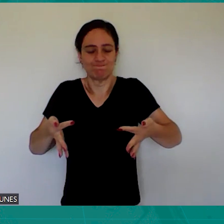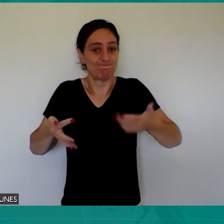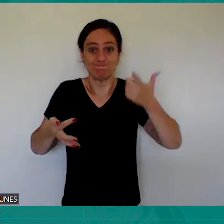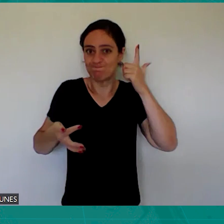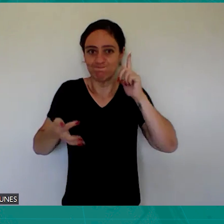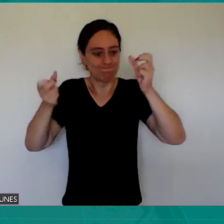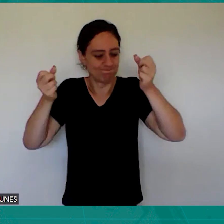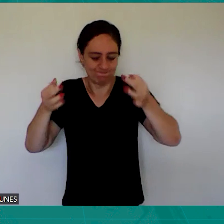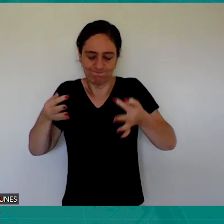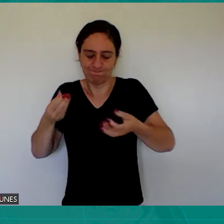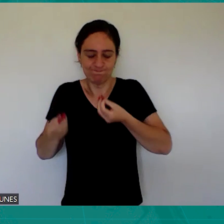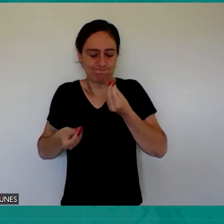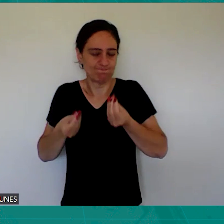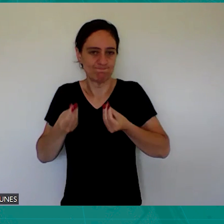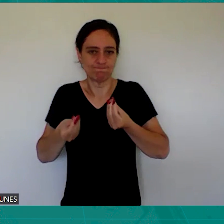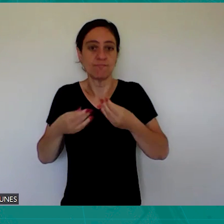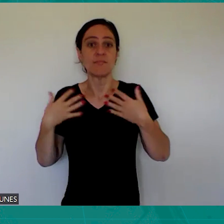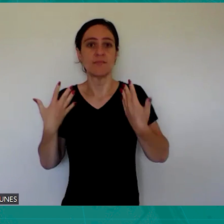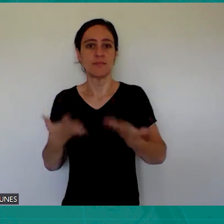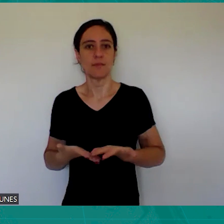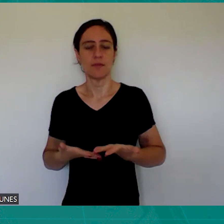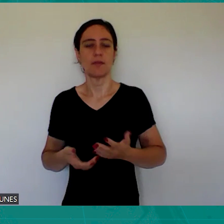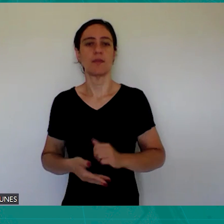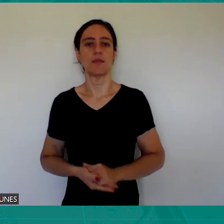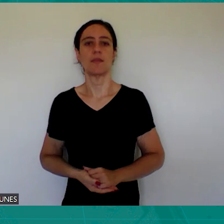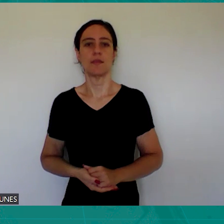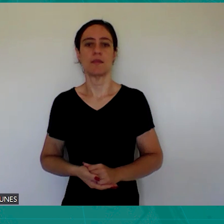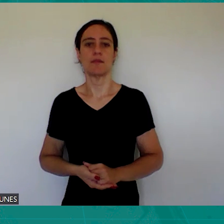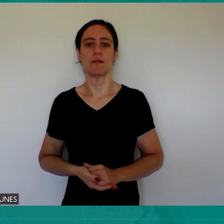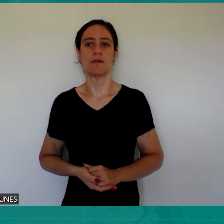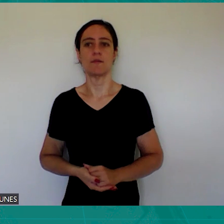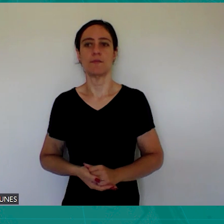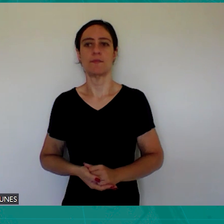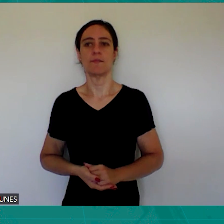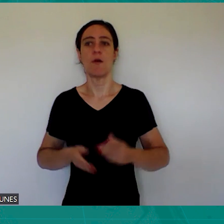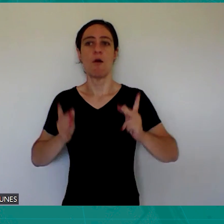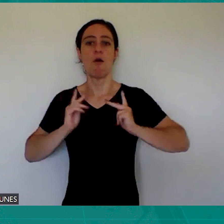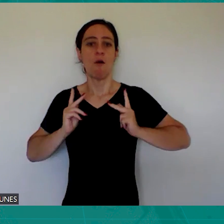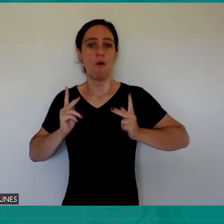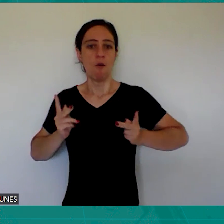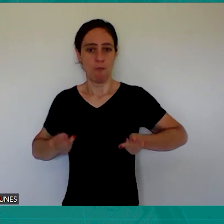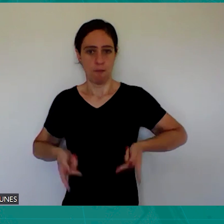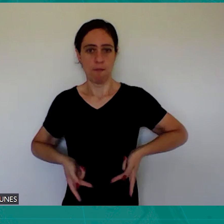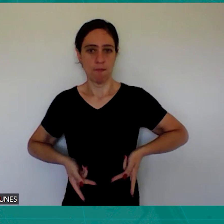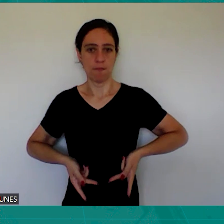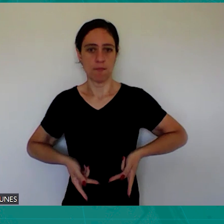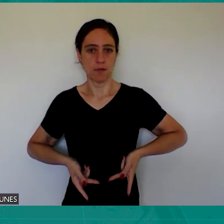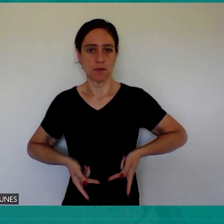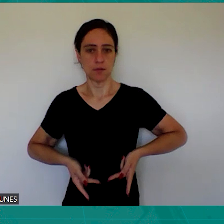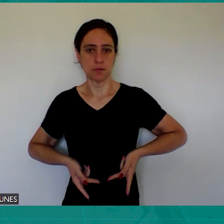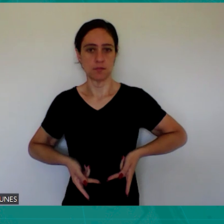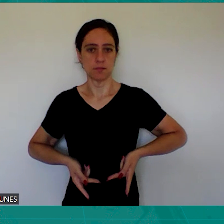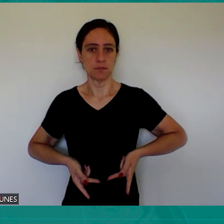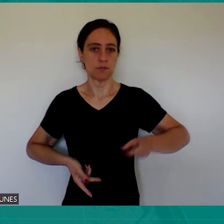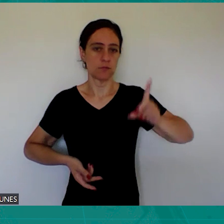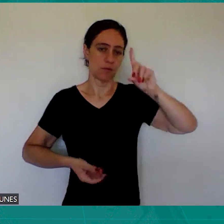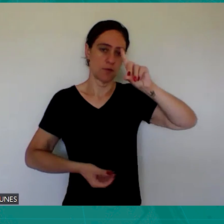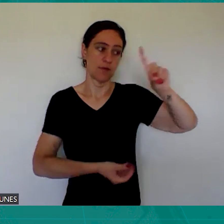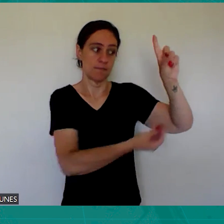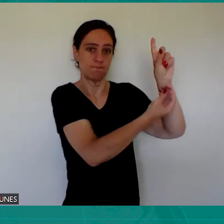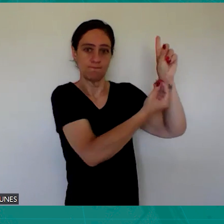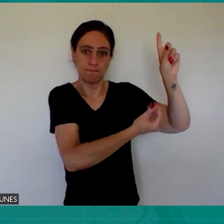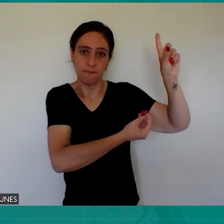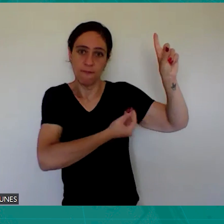Portanto, para que o homem possa receber a vida, Deus então envia